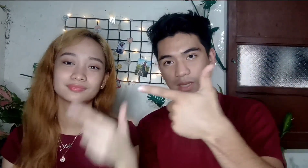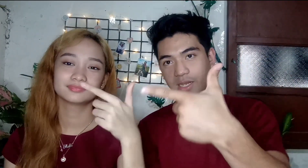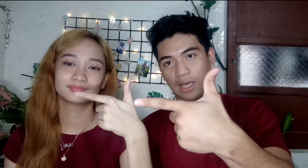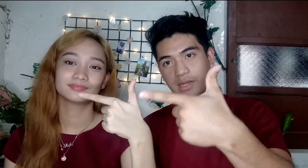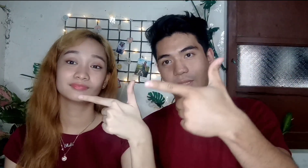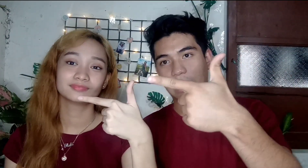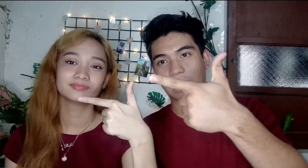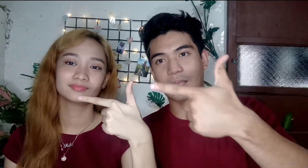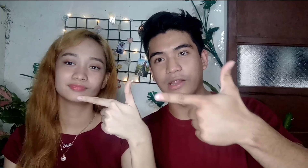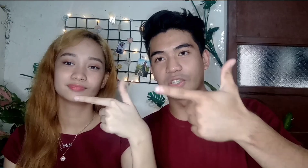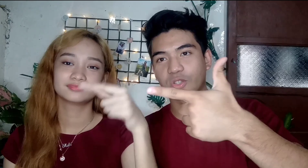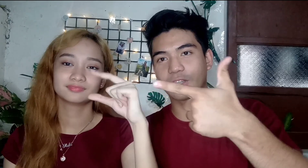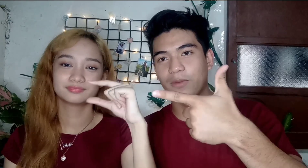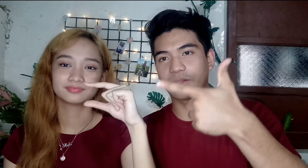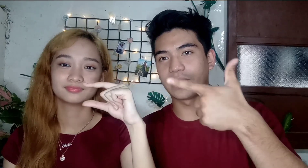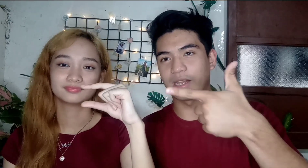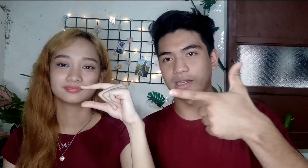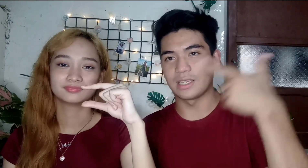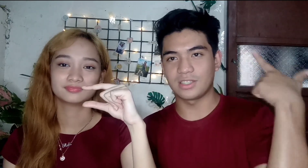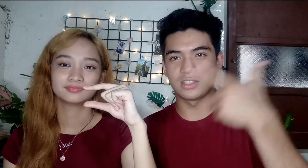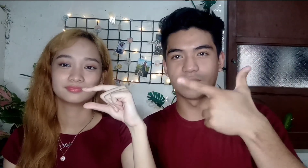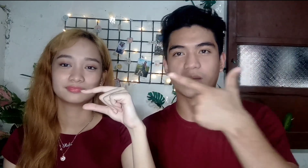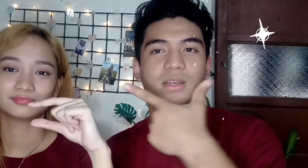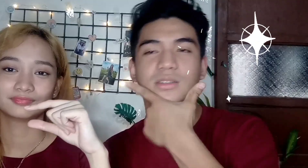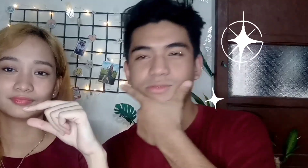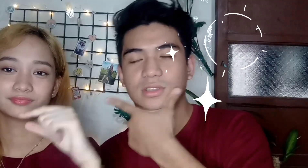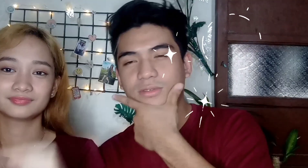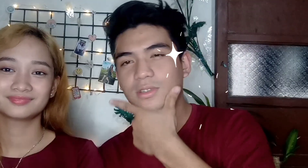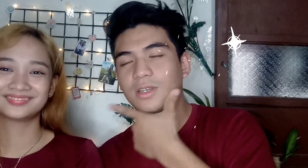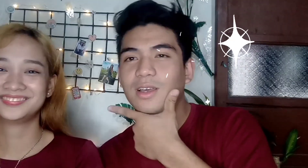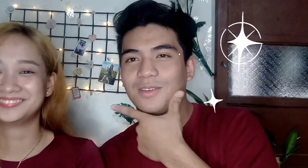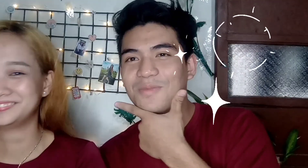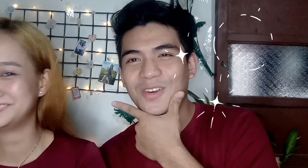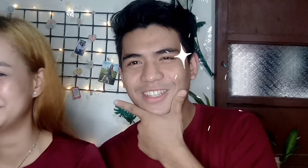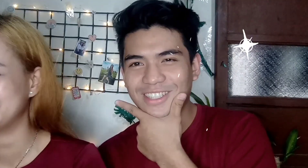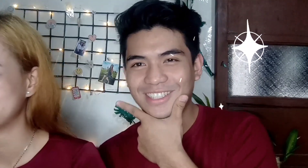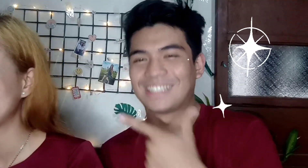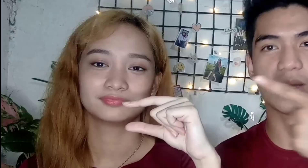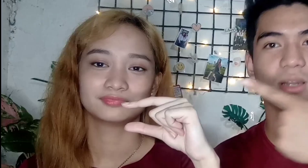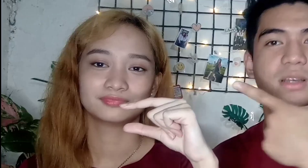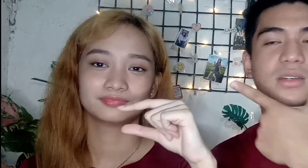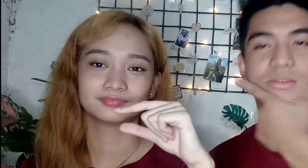madali. Ayan. I understood naman nila yan guys. G. Parang... Pogi. Parang...